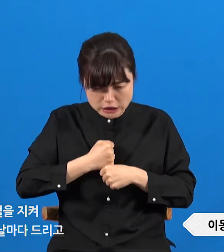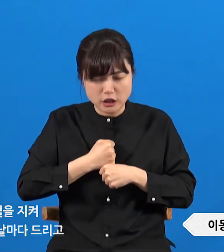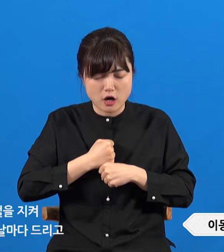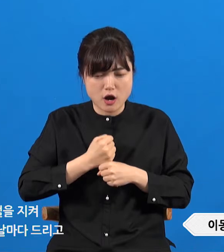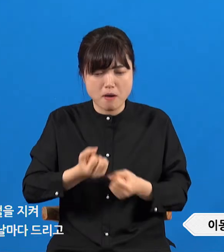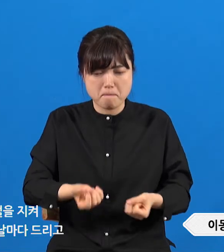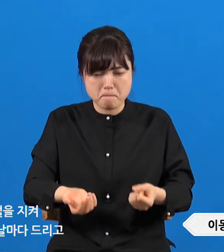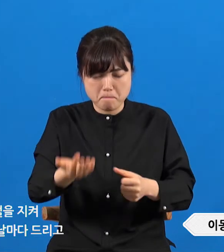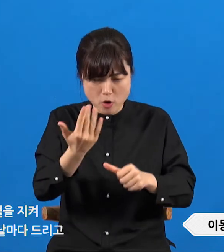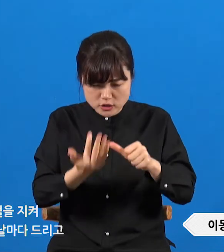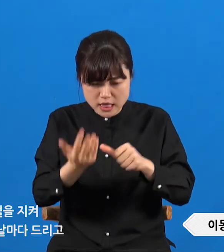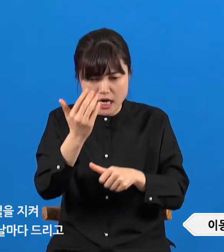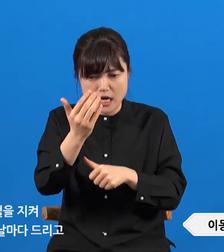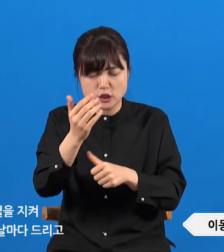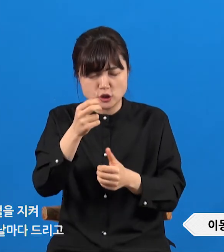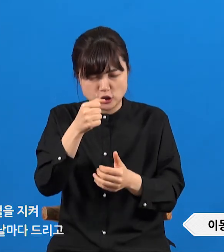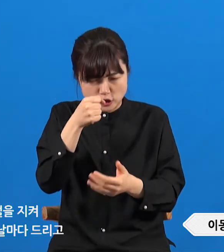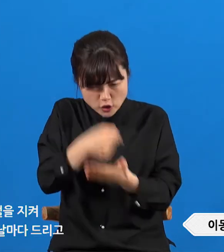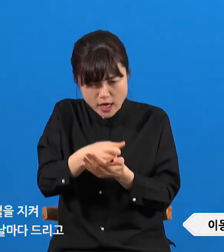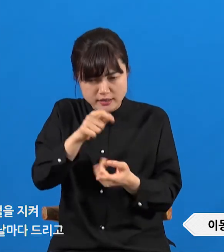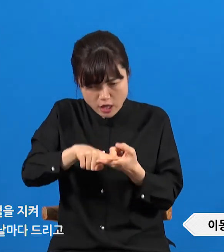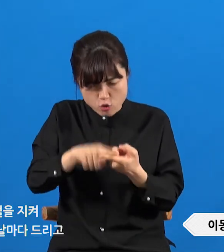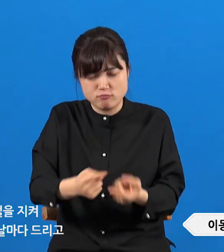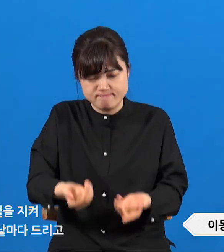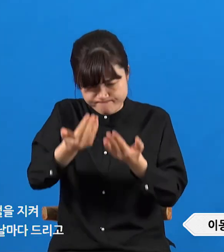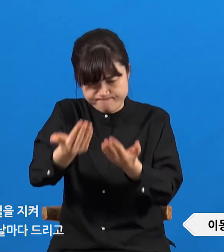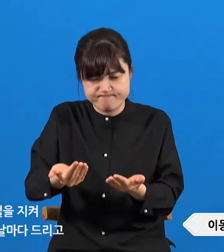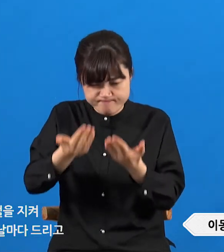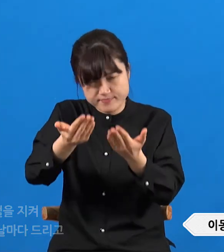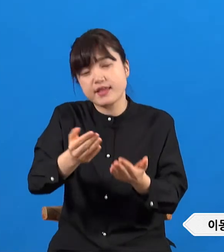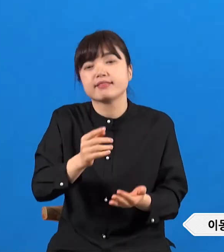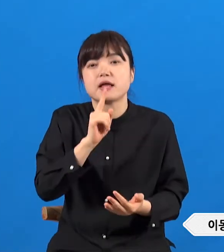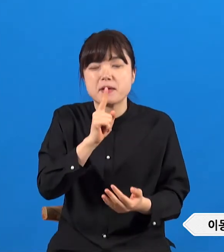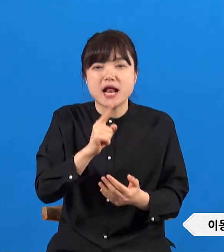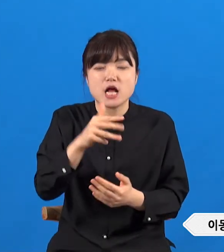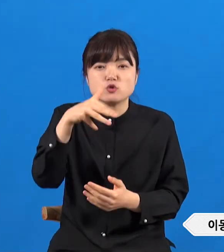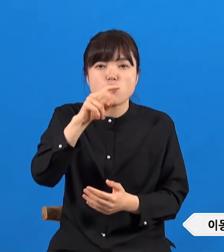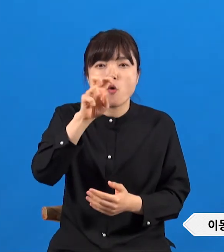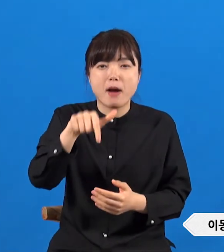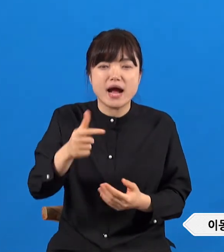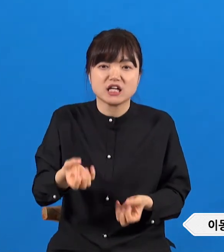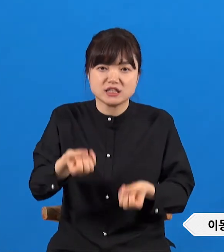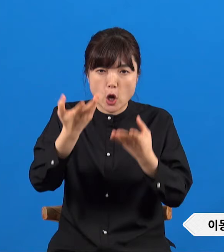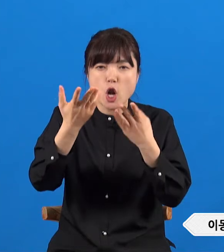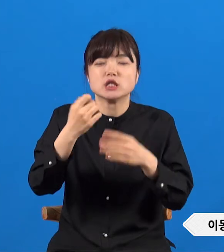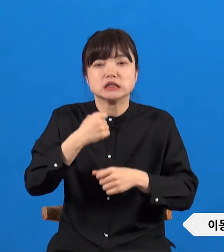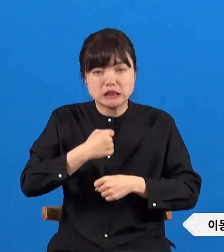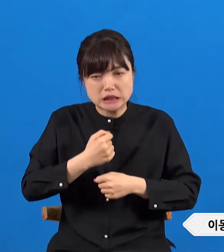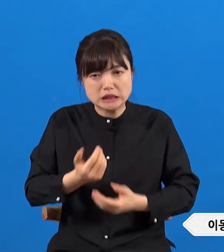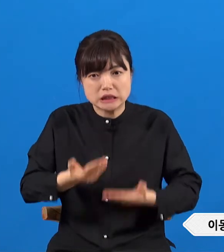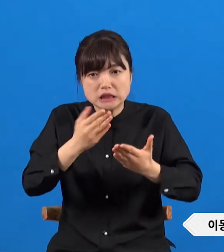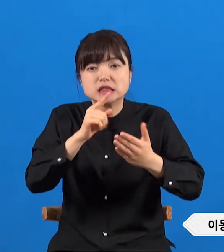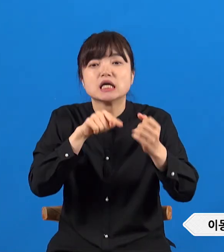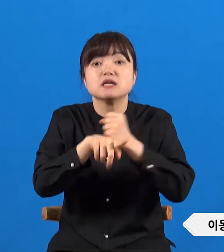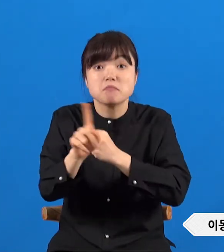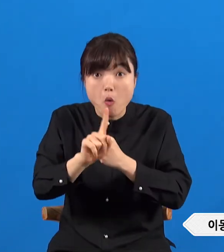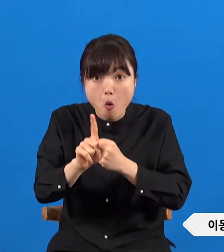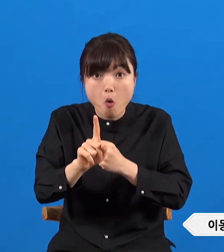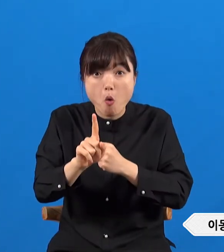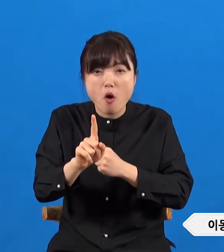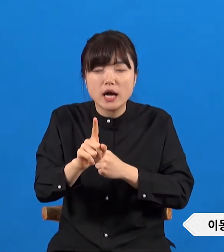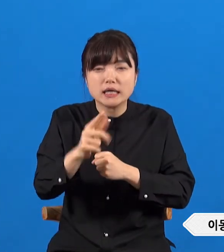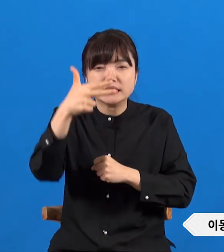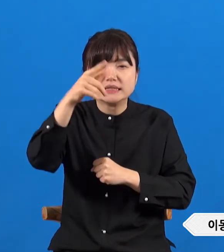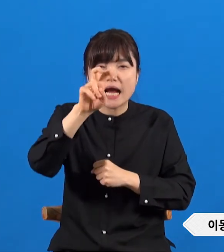정수대로 하나님께 드리고. 이 초막절을 드린다. 이것은 무슨 의미가 있겠습니까? 초막절